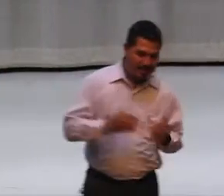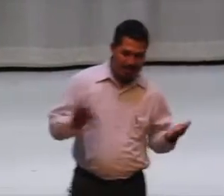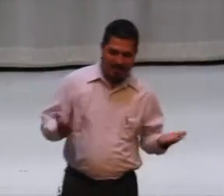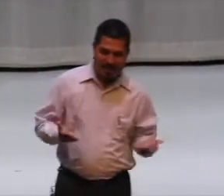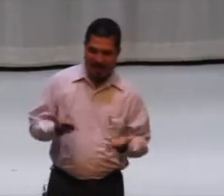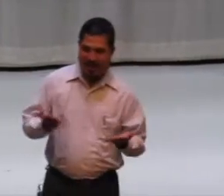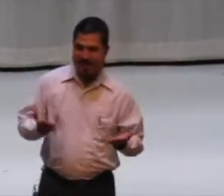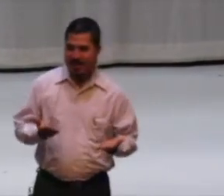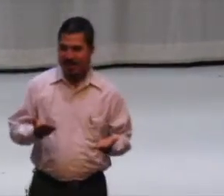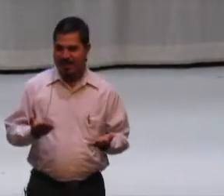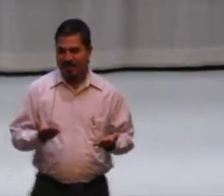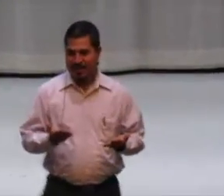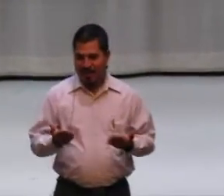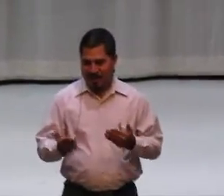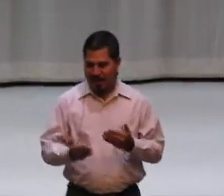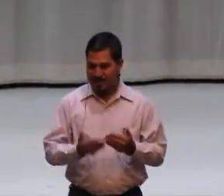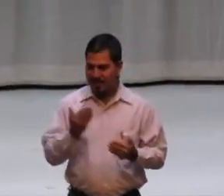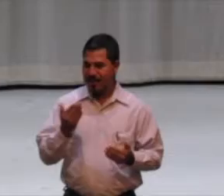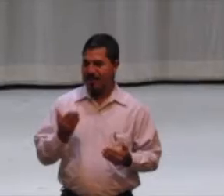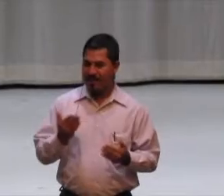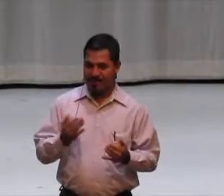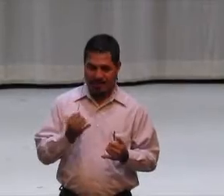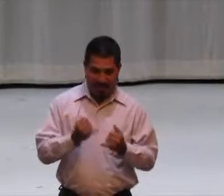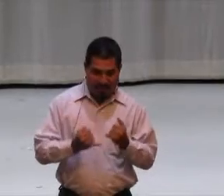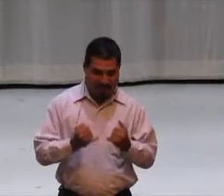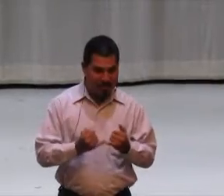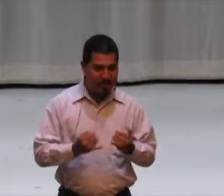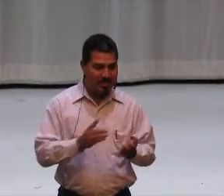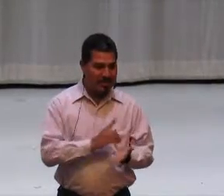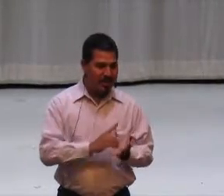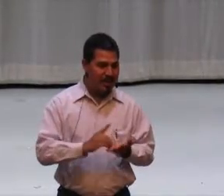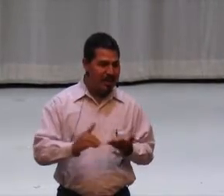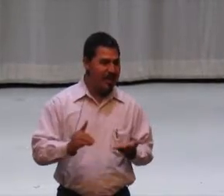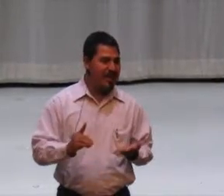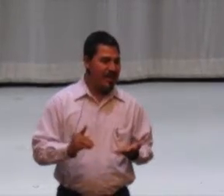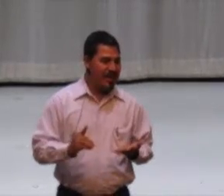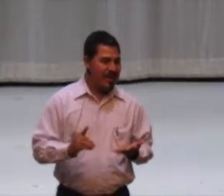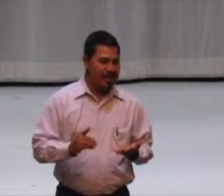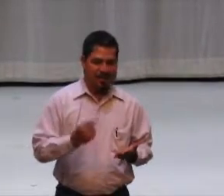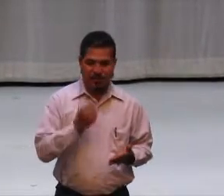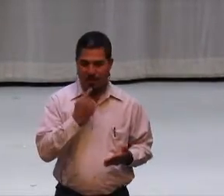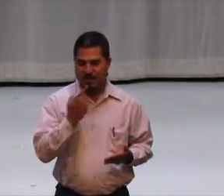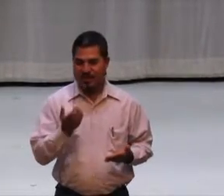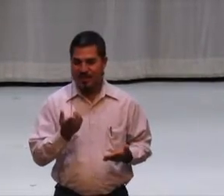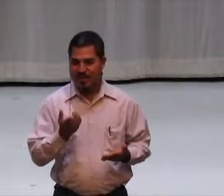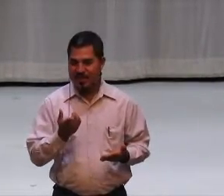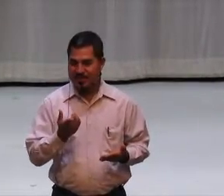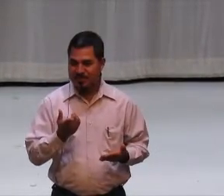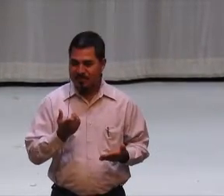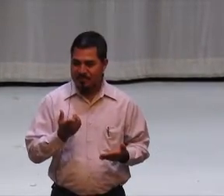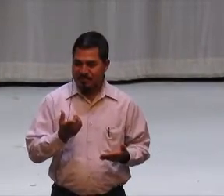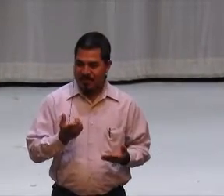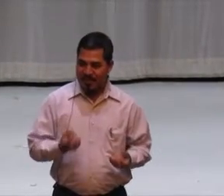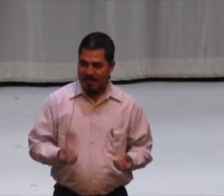Estamos aquí casi terminando esta semana, que pudiéramos decir, de